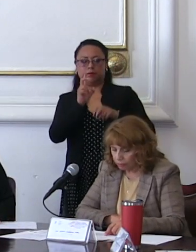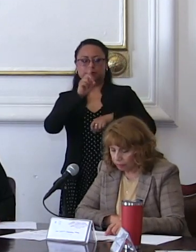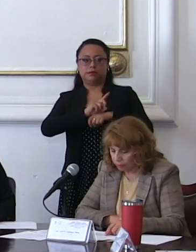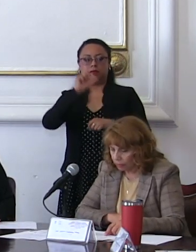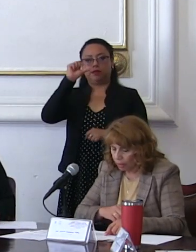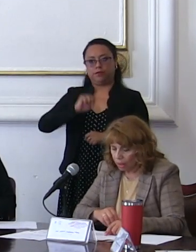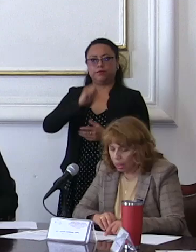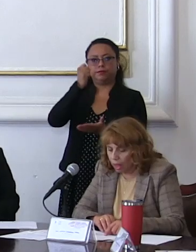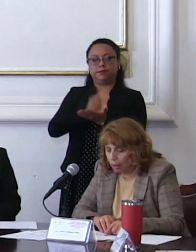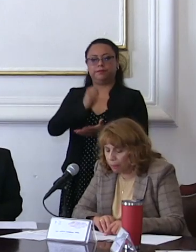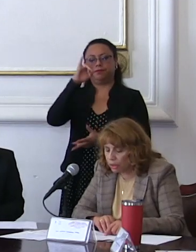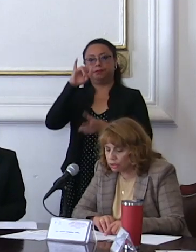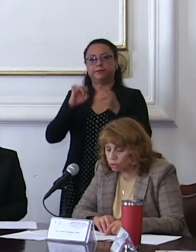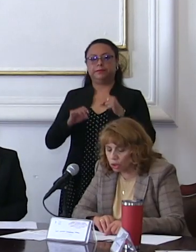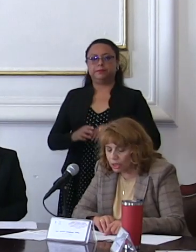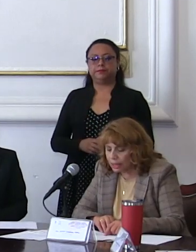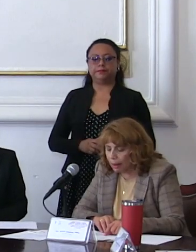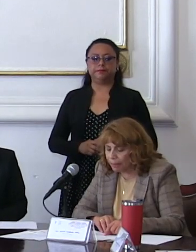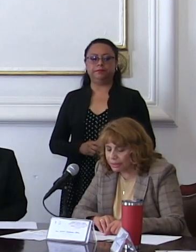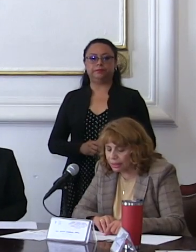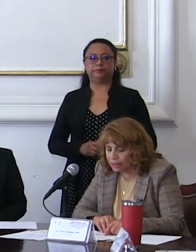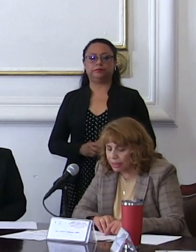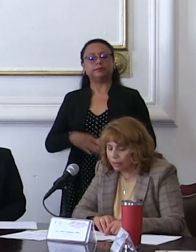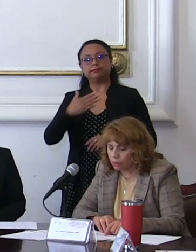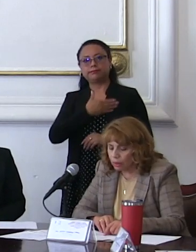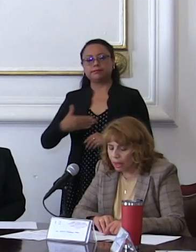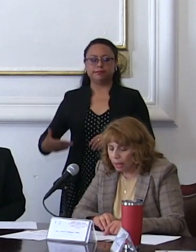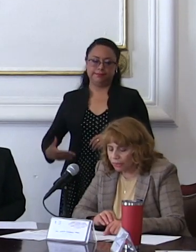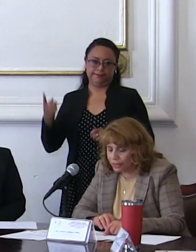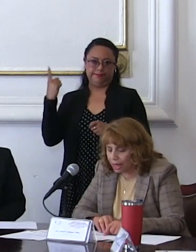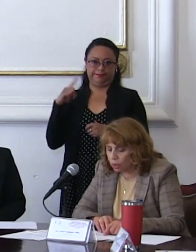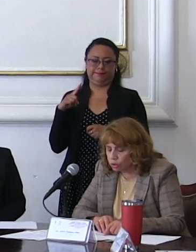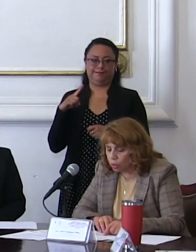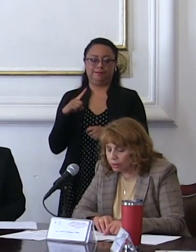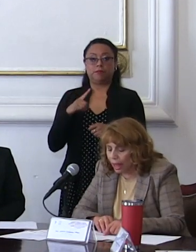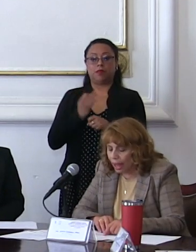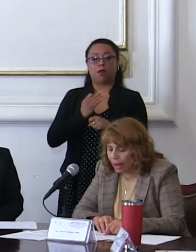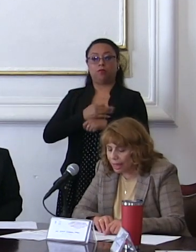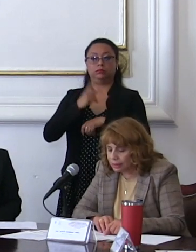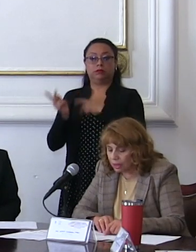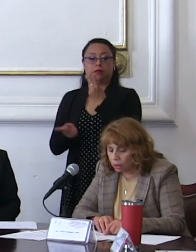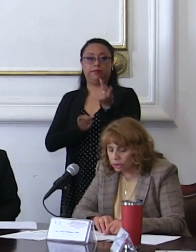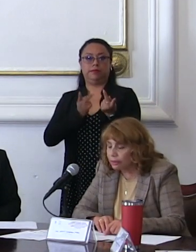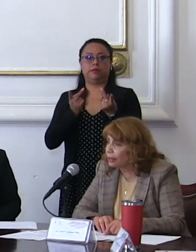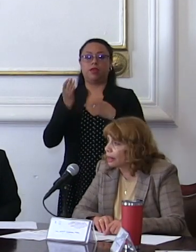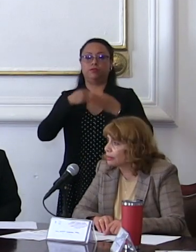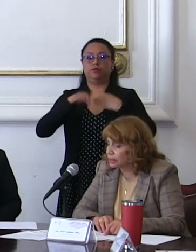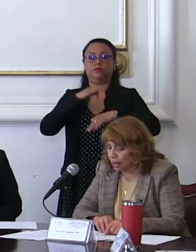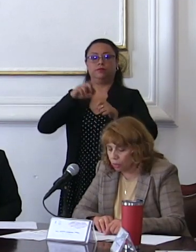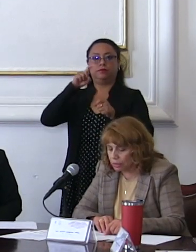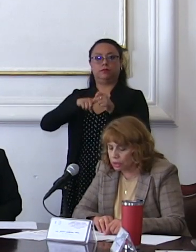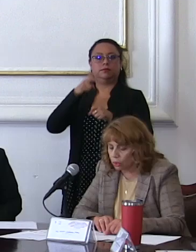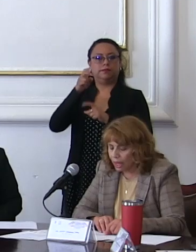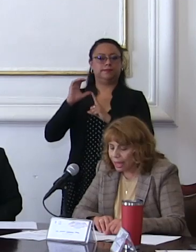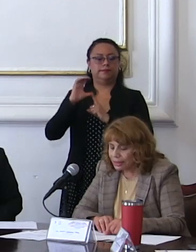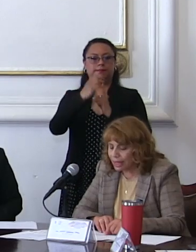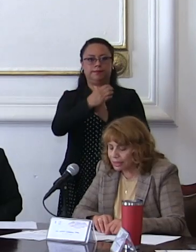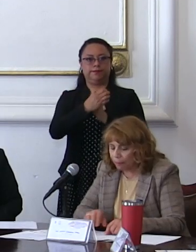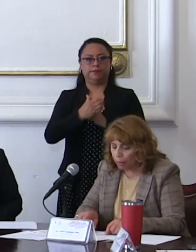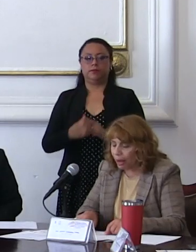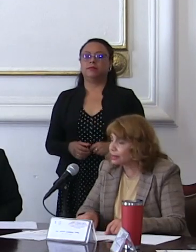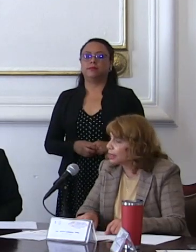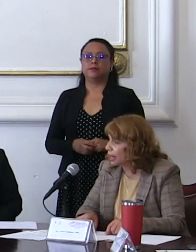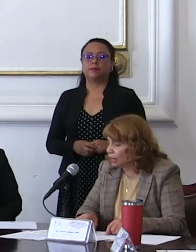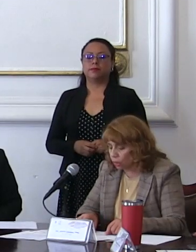esta sesión. Por instrucciones de la presidencia, se consulta a las y los integrantes de la comisión si